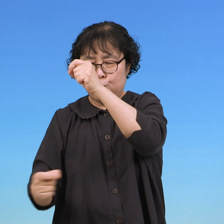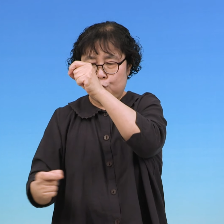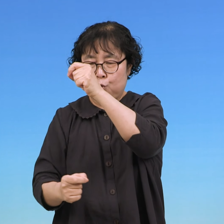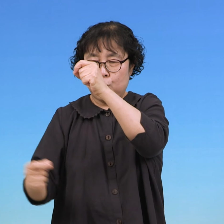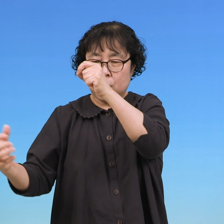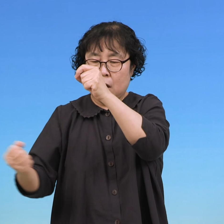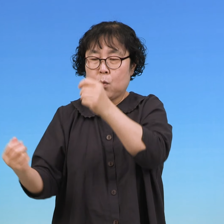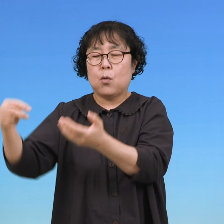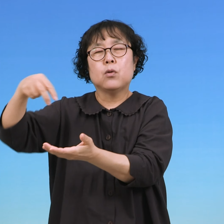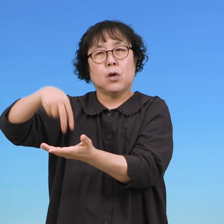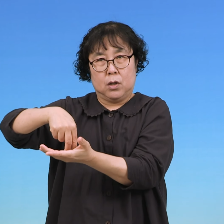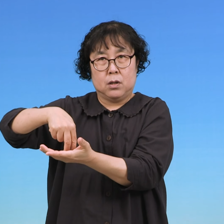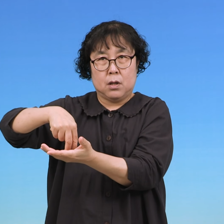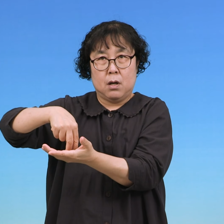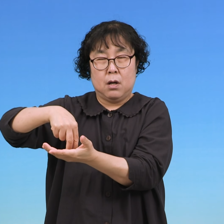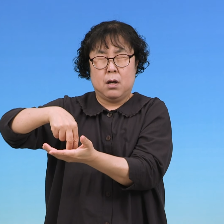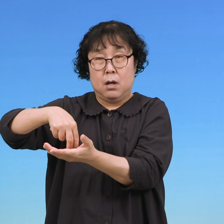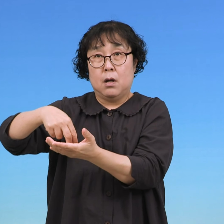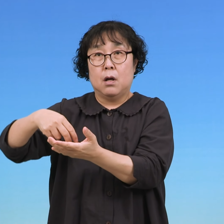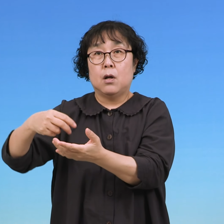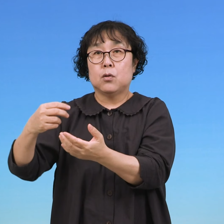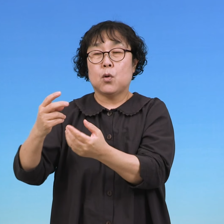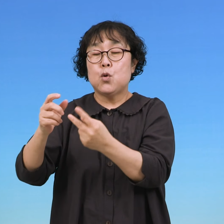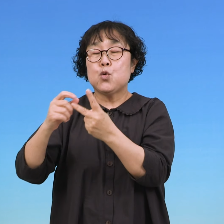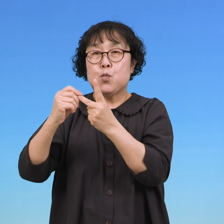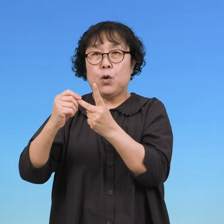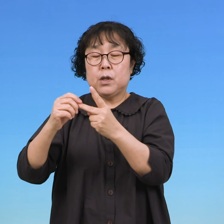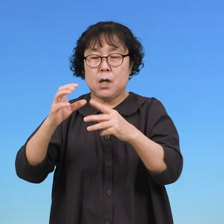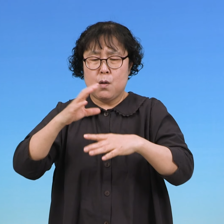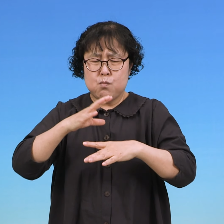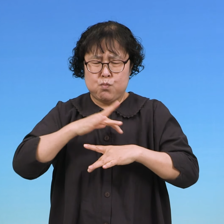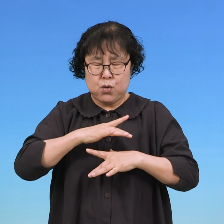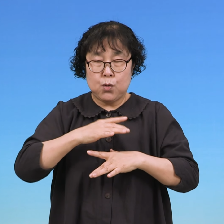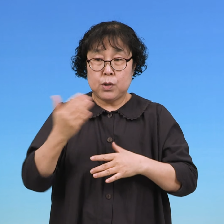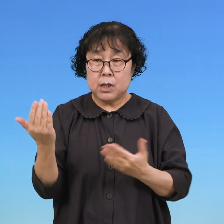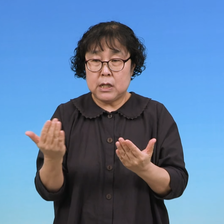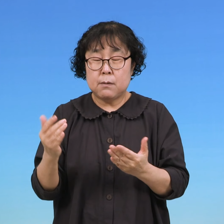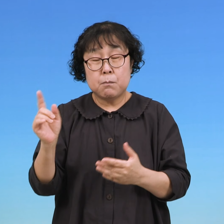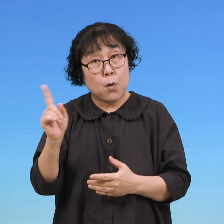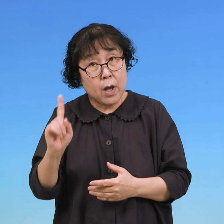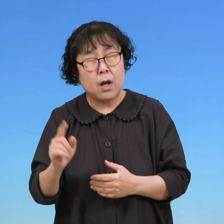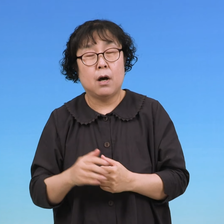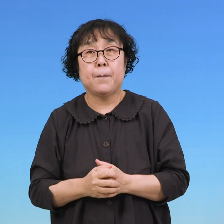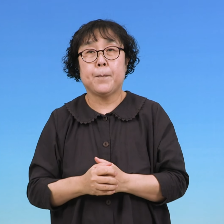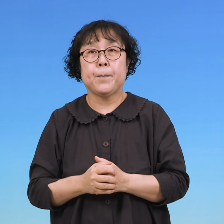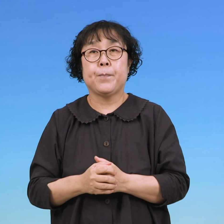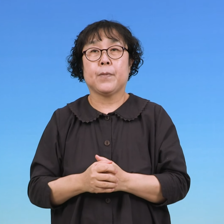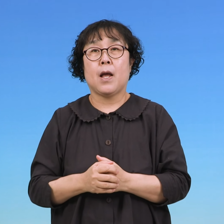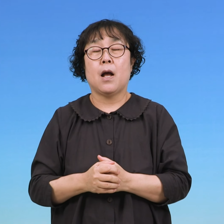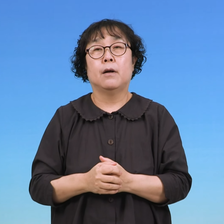서셨더니 그런가 하면 이 본문에서 우리가 기억해야 될 두 번째 중요한 사실이 뭐냐 하나님께서는